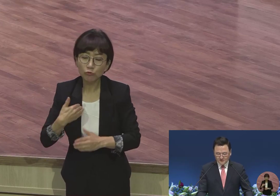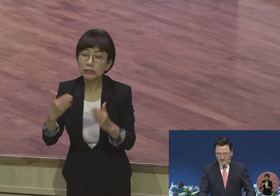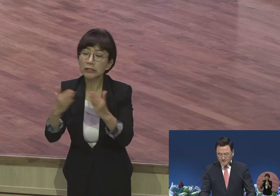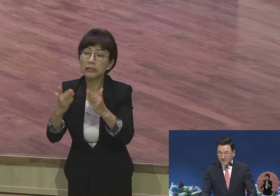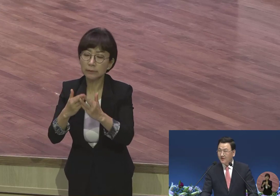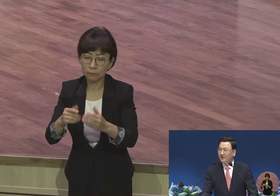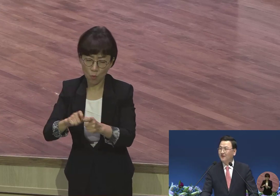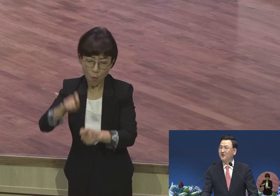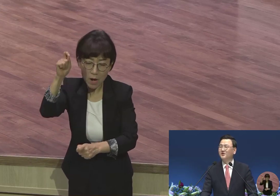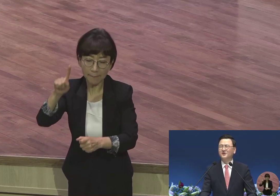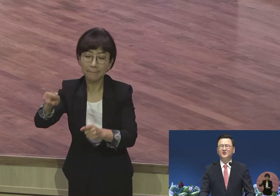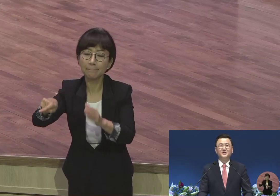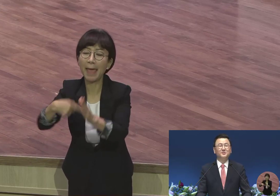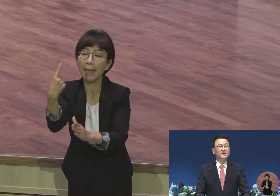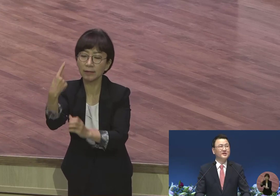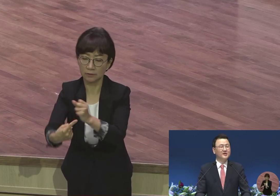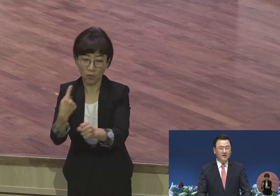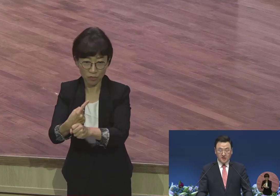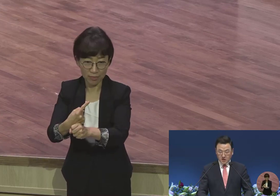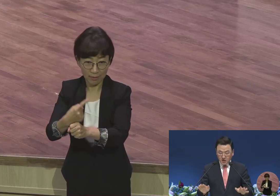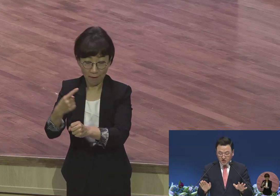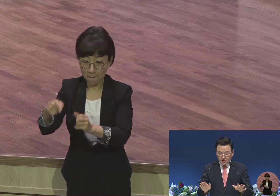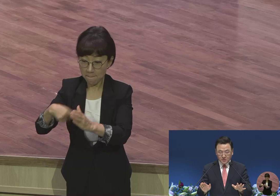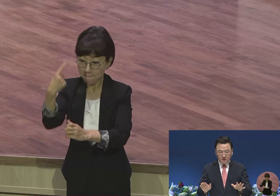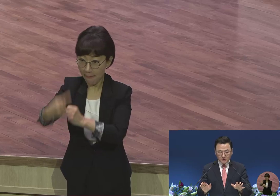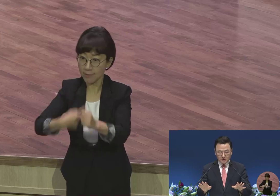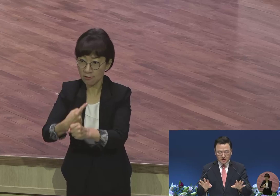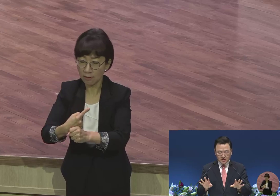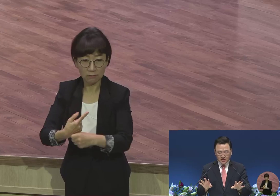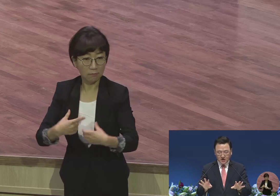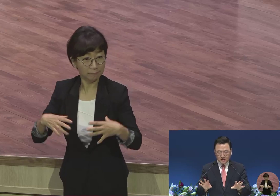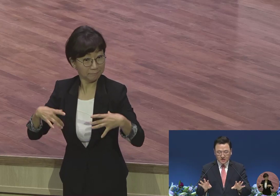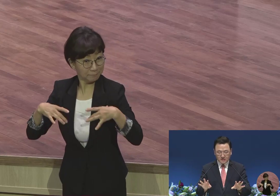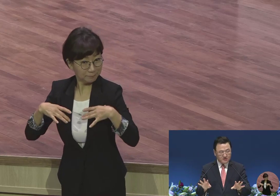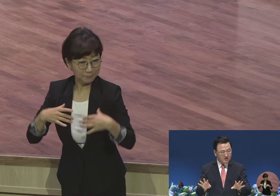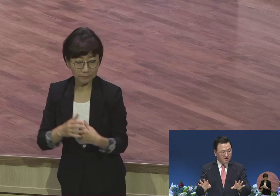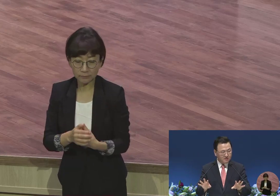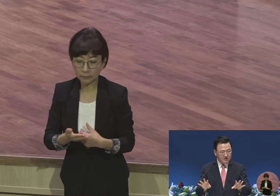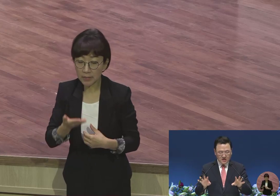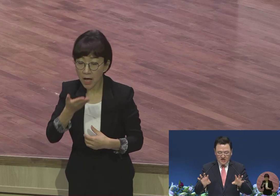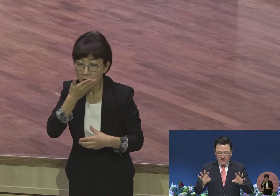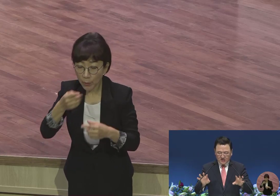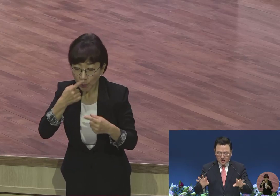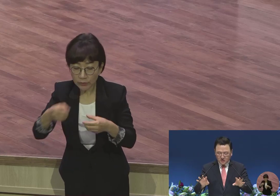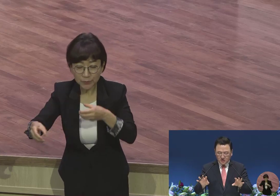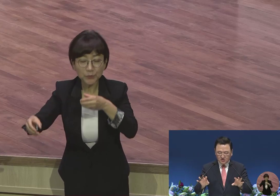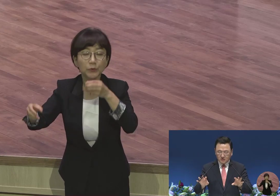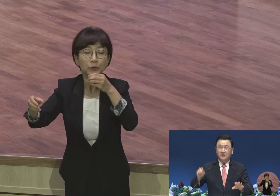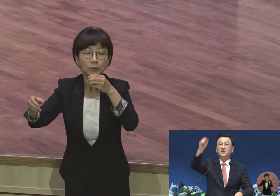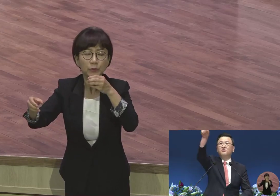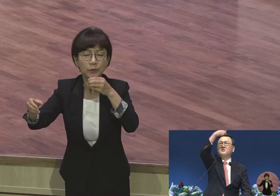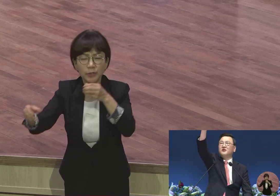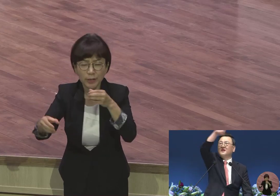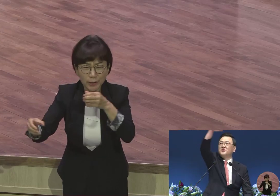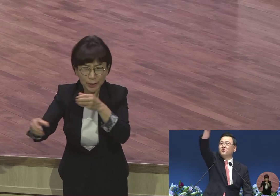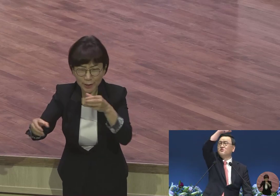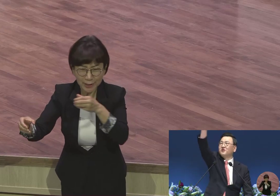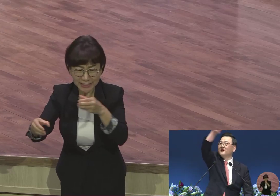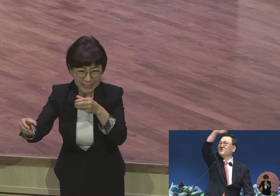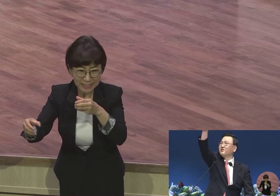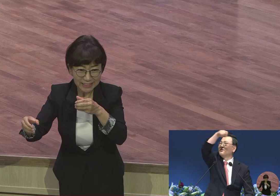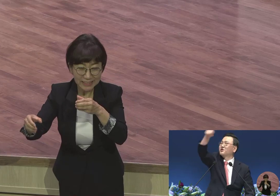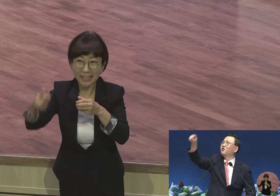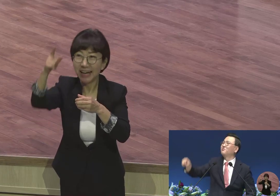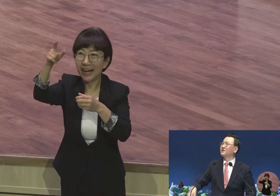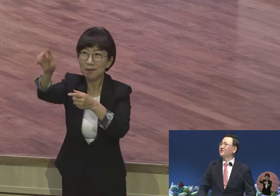강조하더라고. 근데 그 집이 7.1 식탁에 앉았는데요. 이게 흔들거리는데 천장에